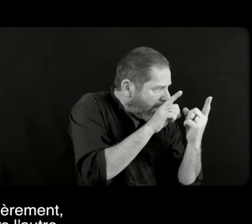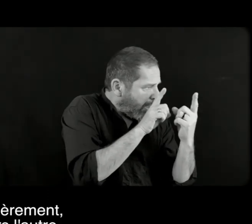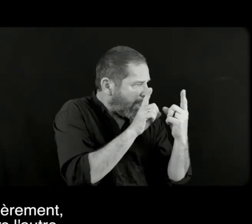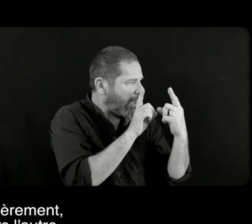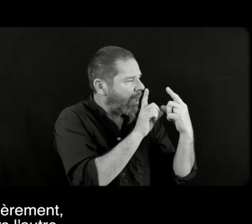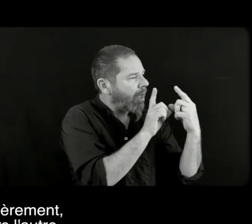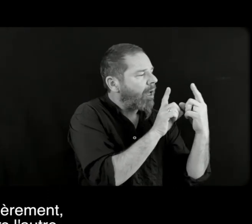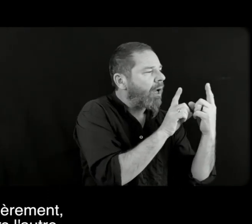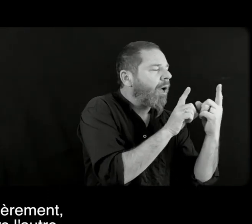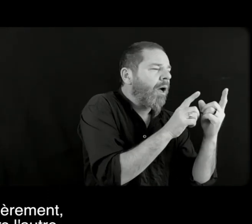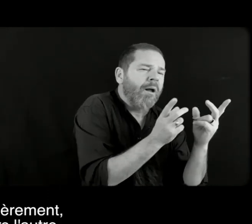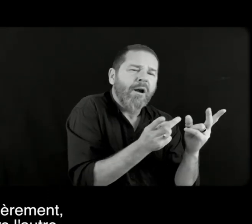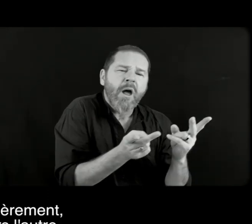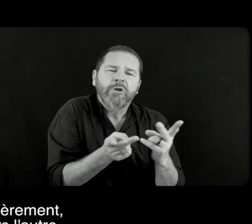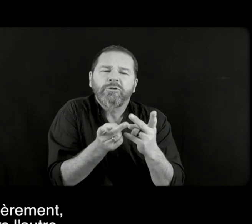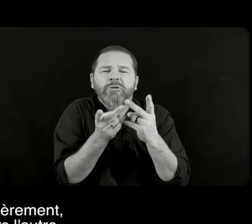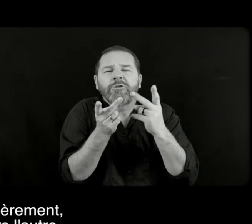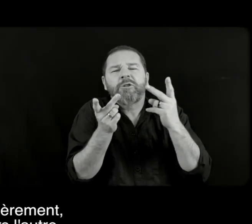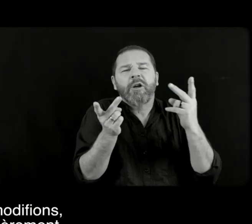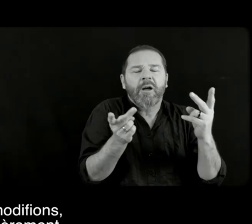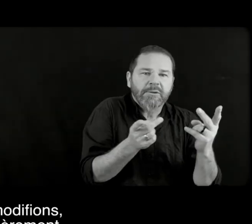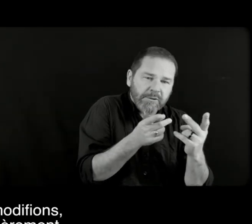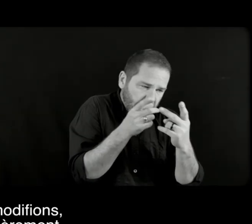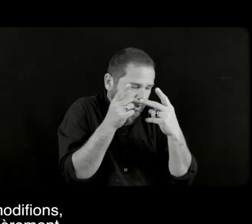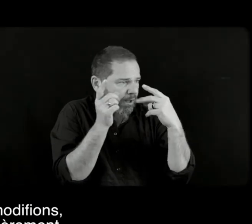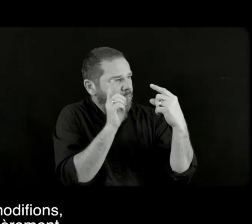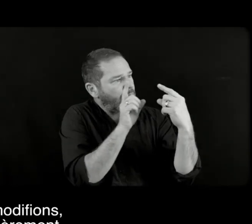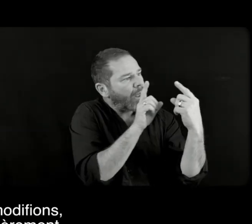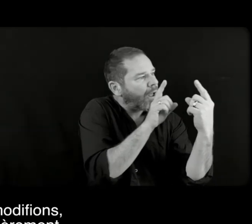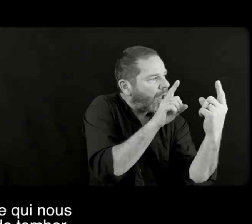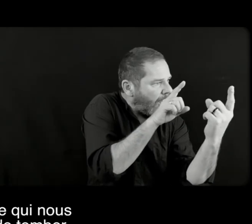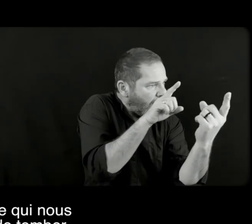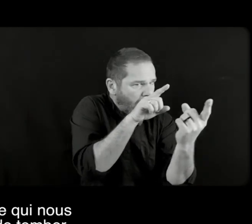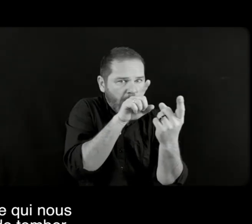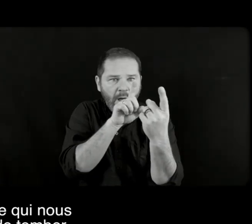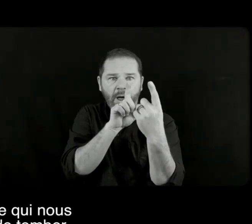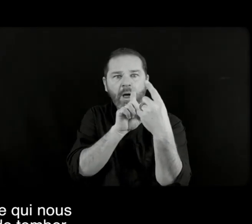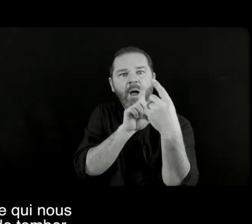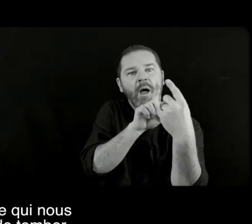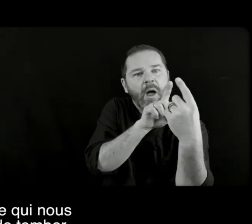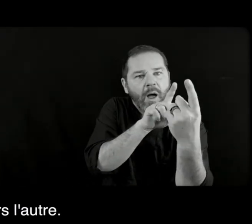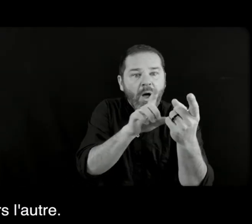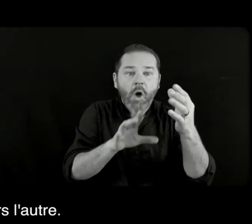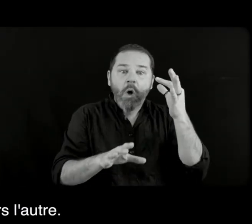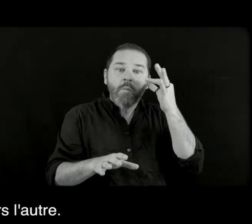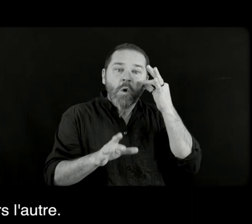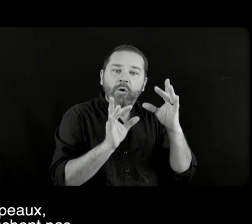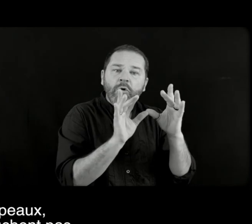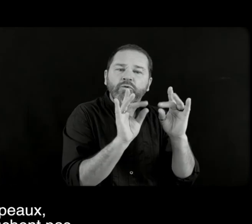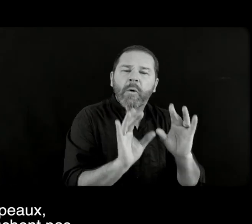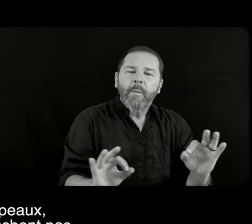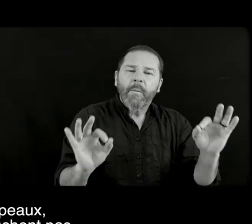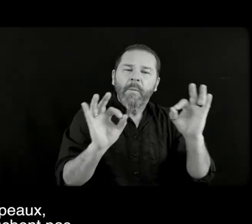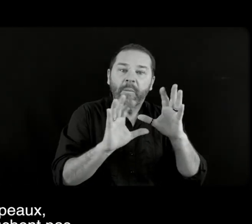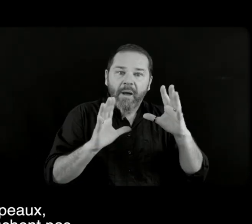très légèrement l'un vers l'autre. Nous modifions très légèrement l'équilibre qui nous retient de tomber l'un vers l'autre.